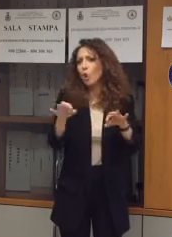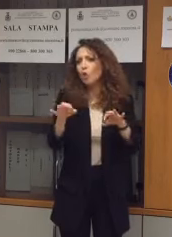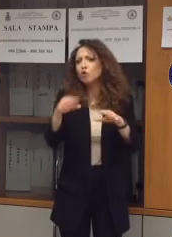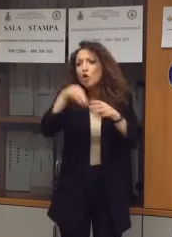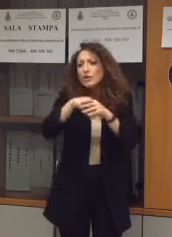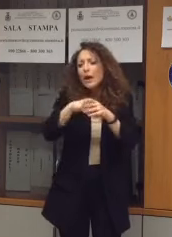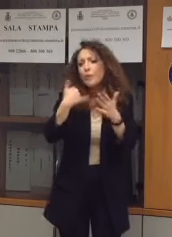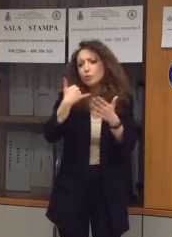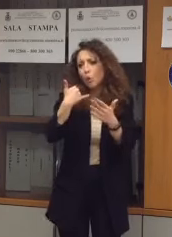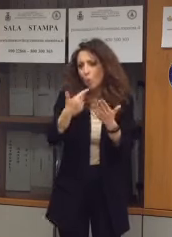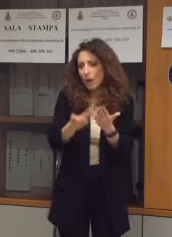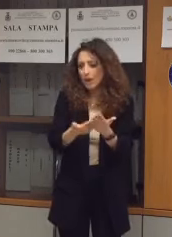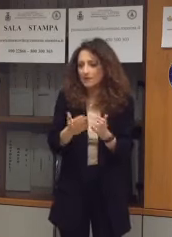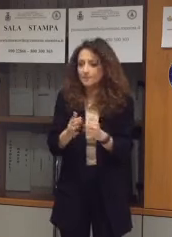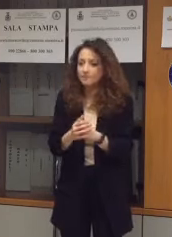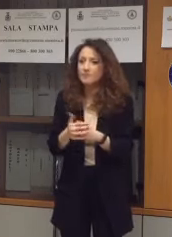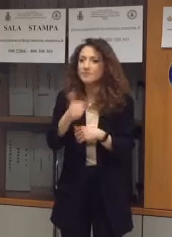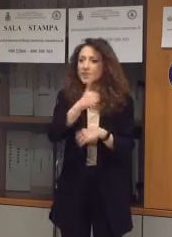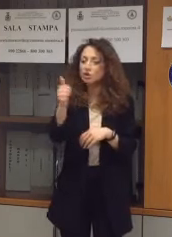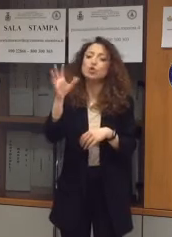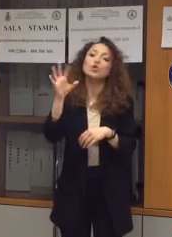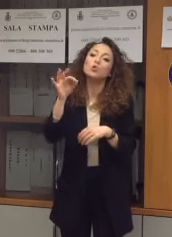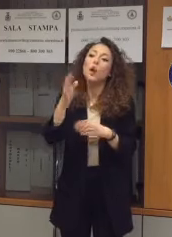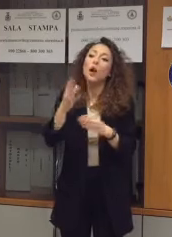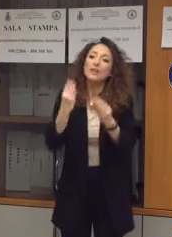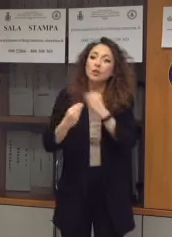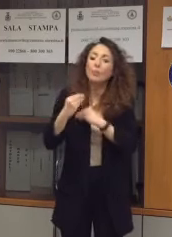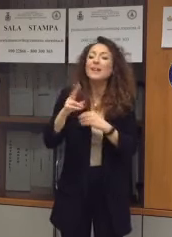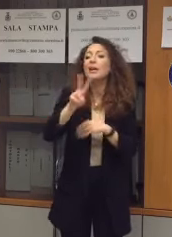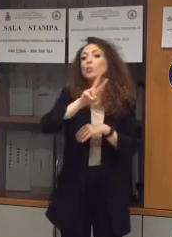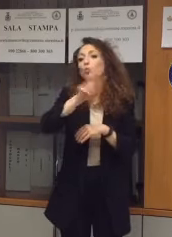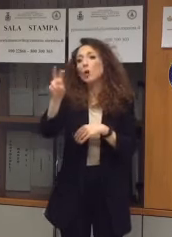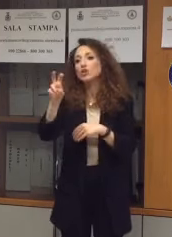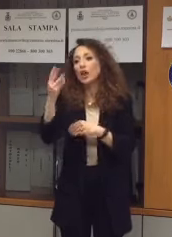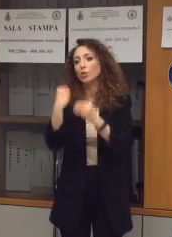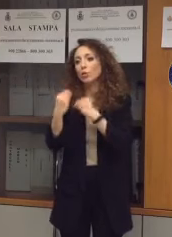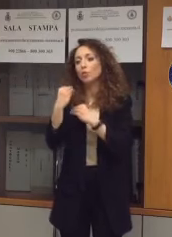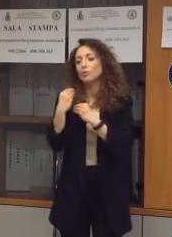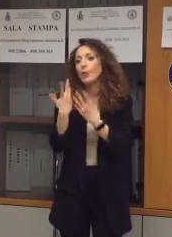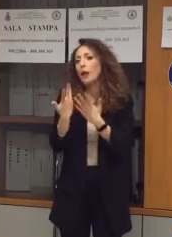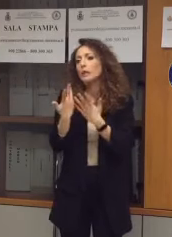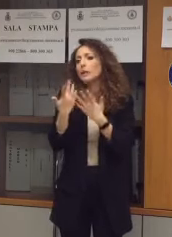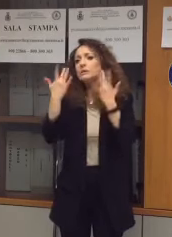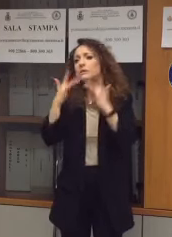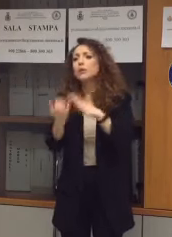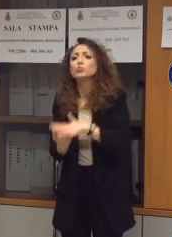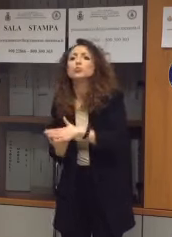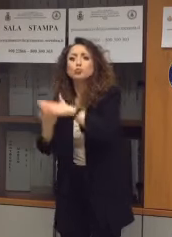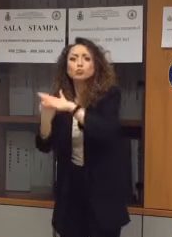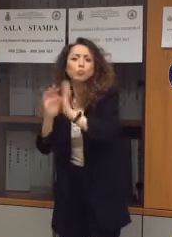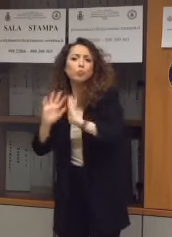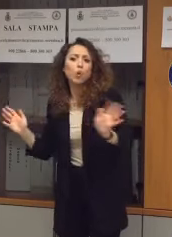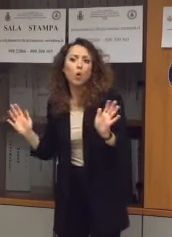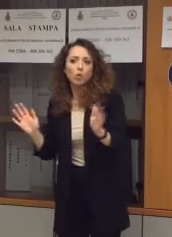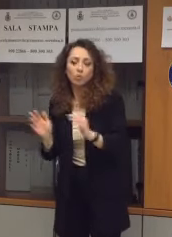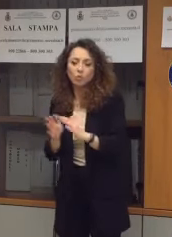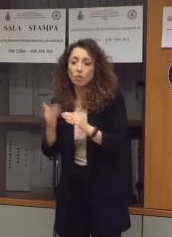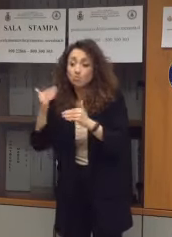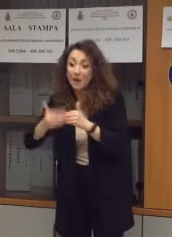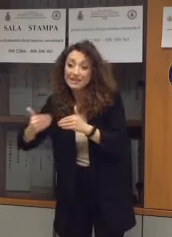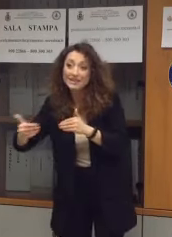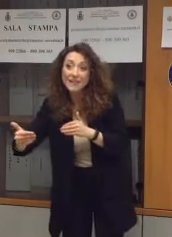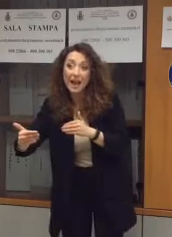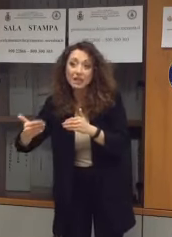domande, 150 proprio che si sono fatte nel quartiere e 200 in cui si è dato un semplice supporto per alcuni passaggi che non erano